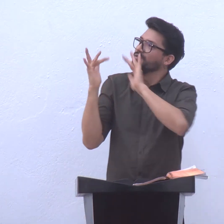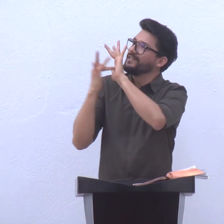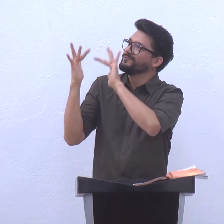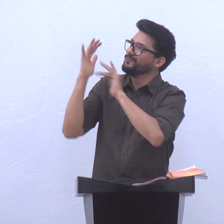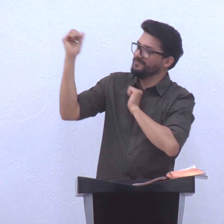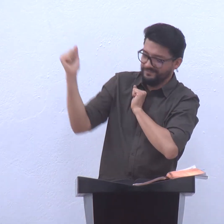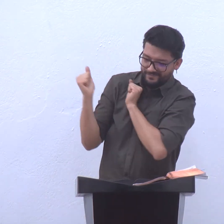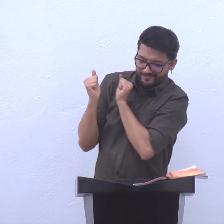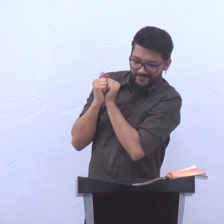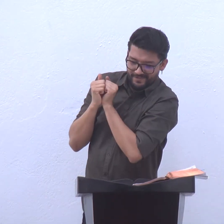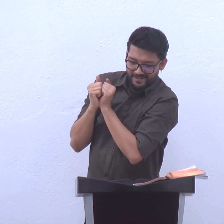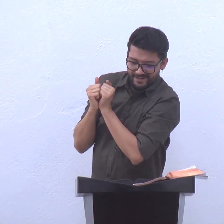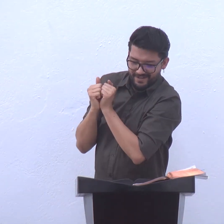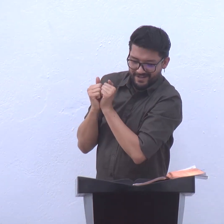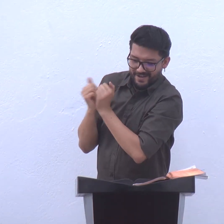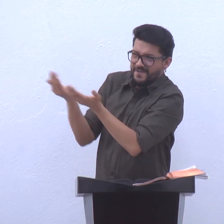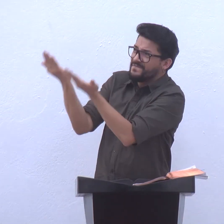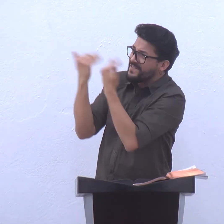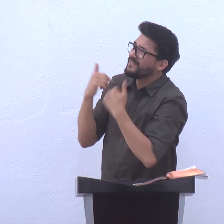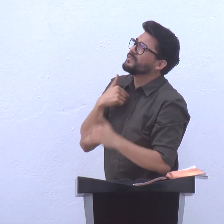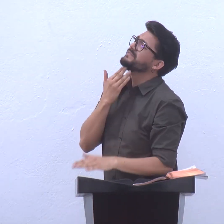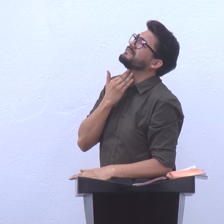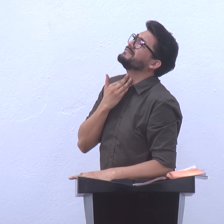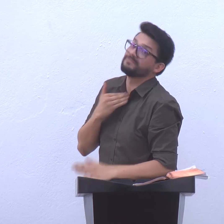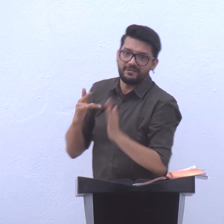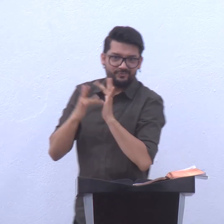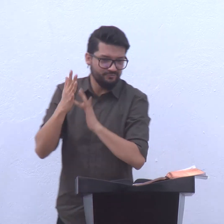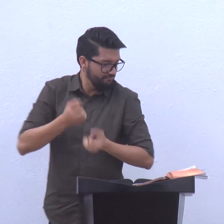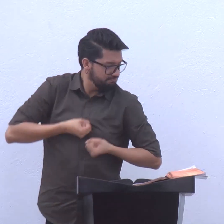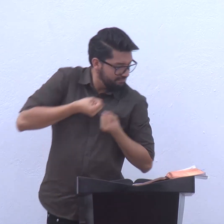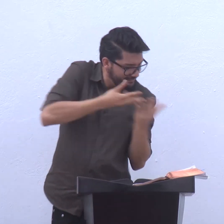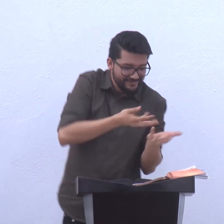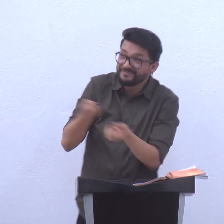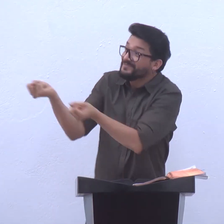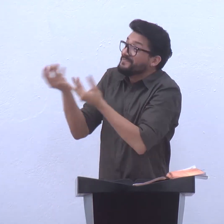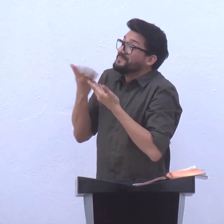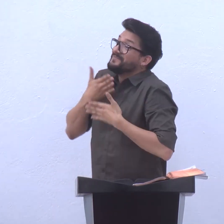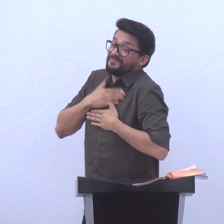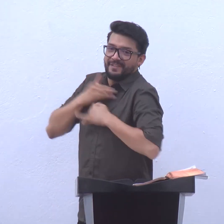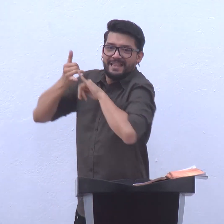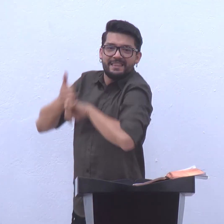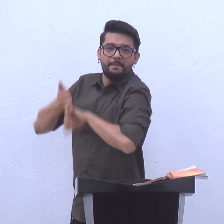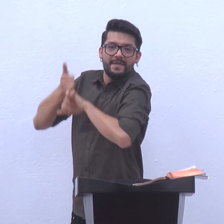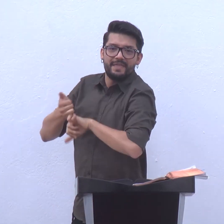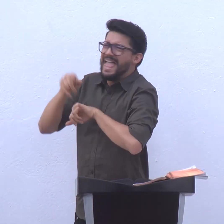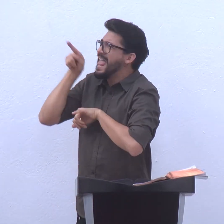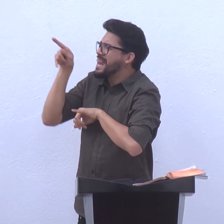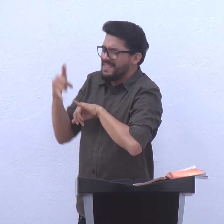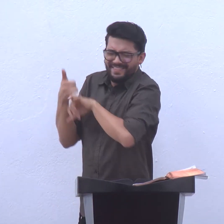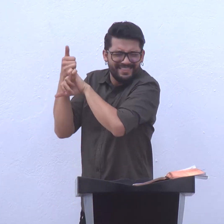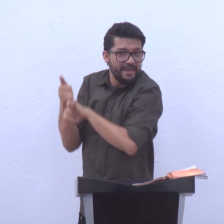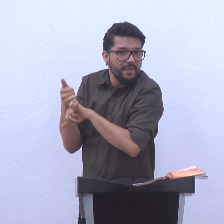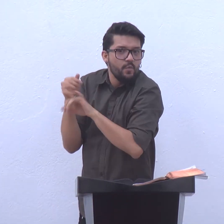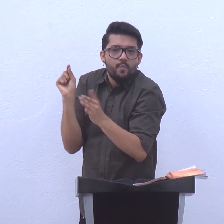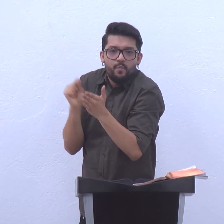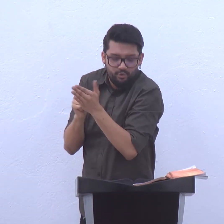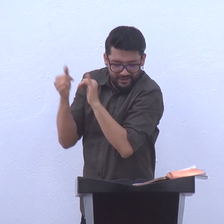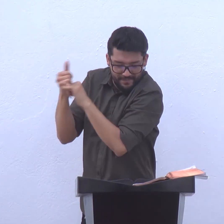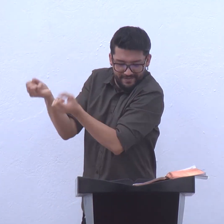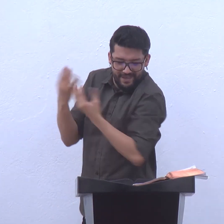y el espíritu dicen, ven, ven. Él dará gratuitamente en la dependencia que